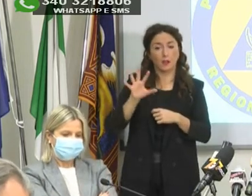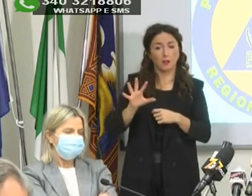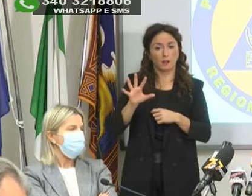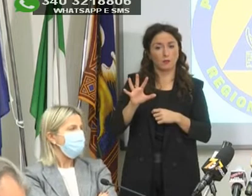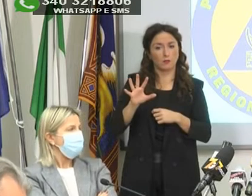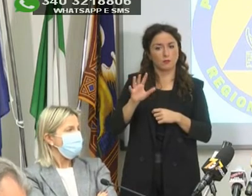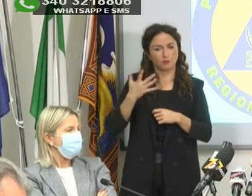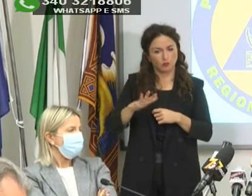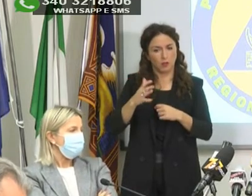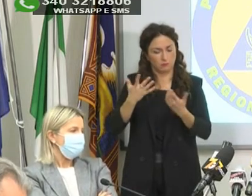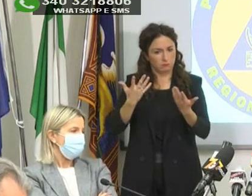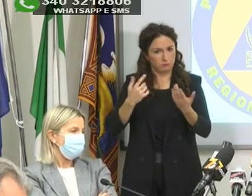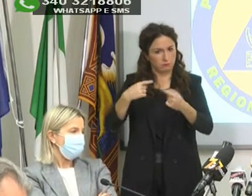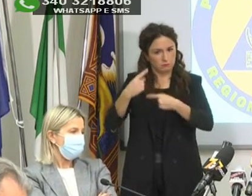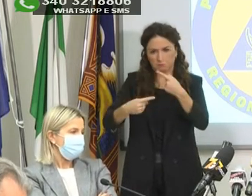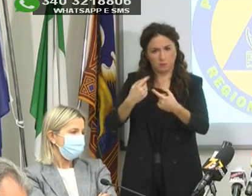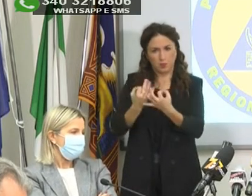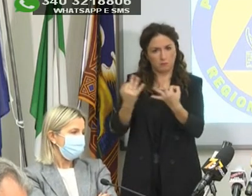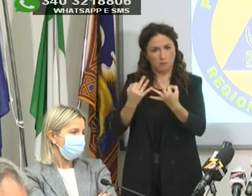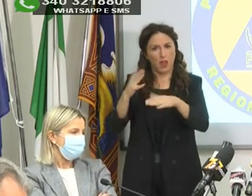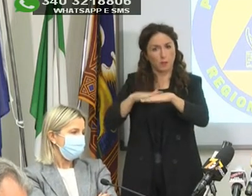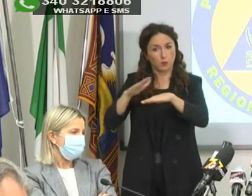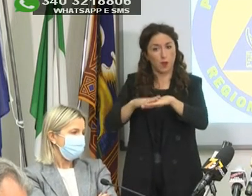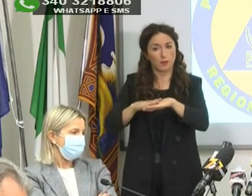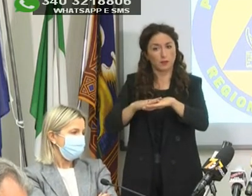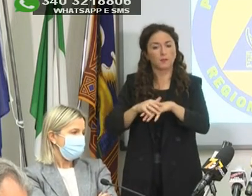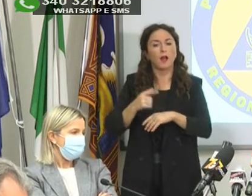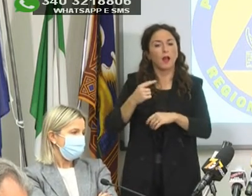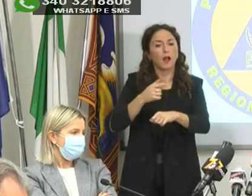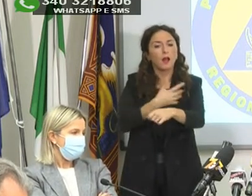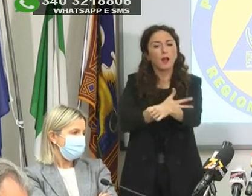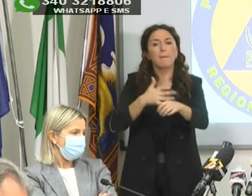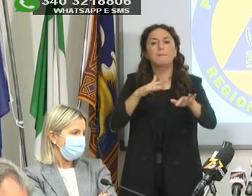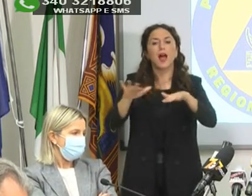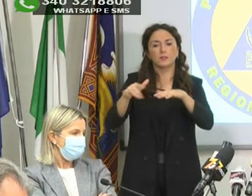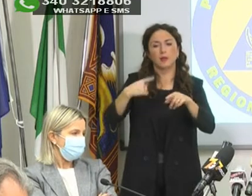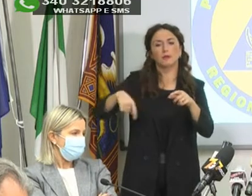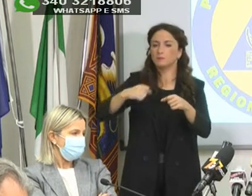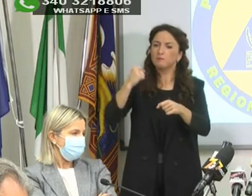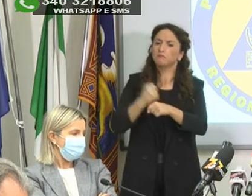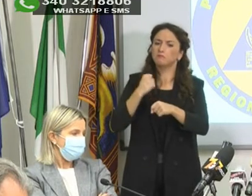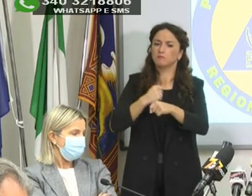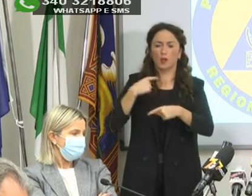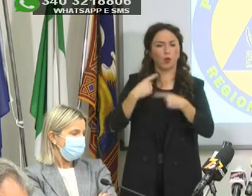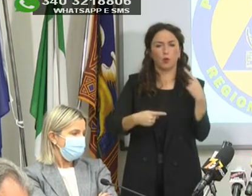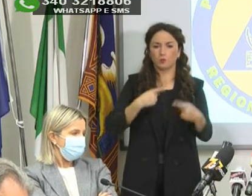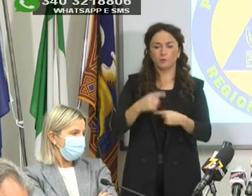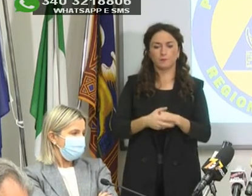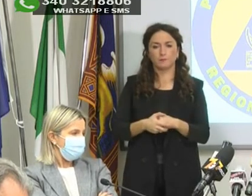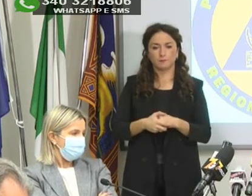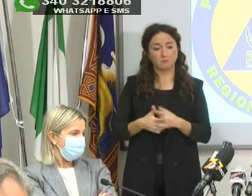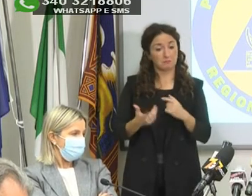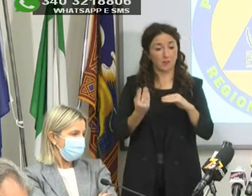motivi di routine, però ecco, anche qui sul plasma noi continuiamo a lavorare. E io